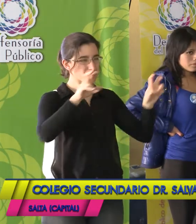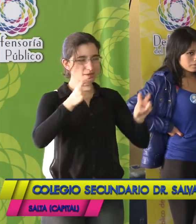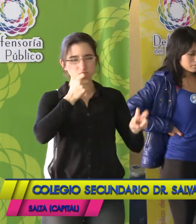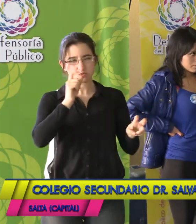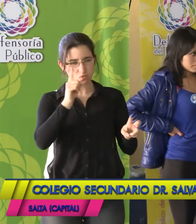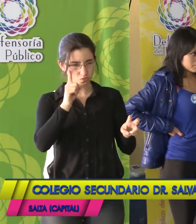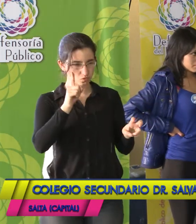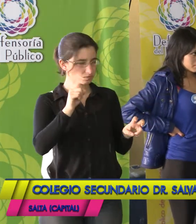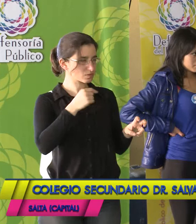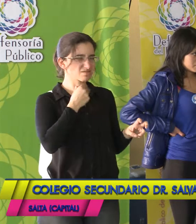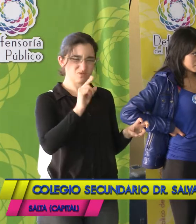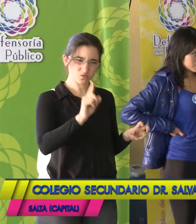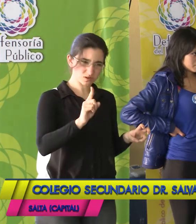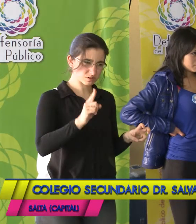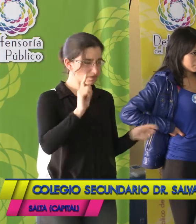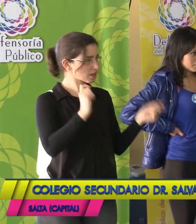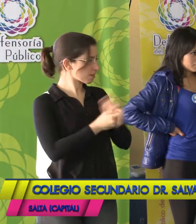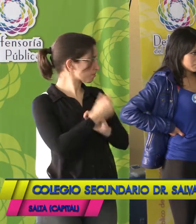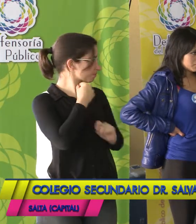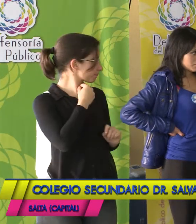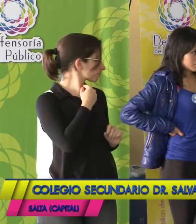queremos y que queremos que cambien.